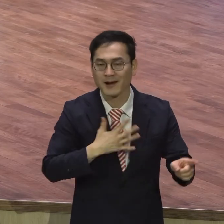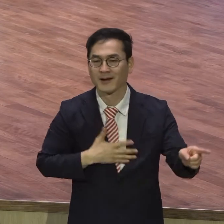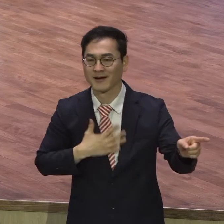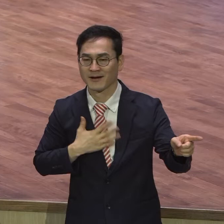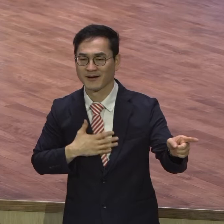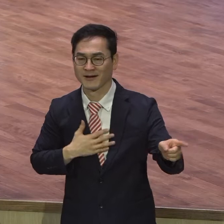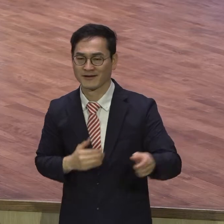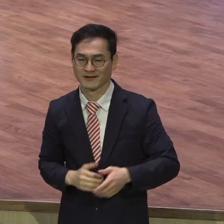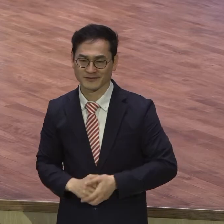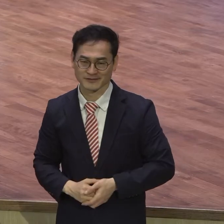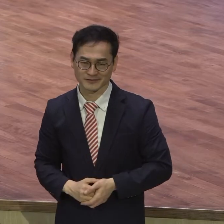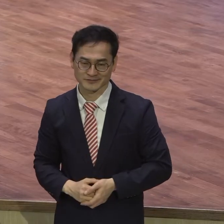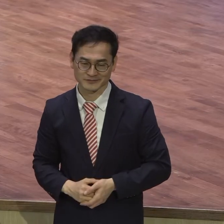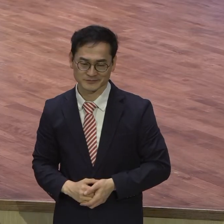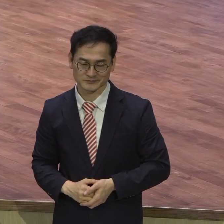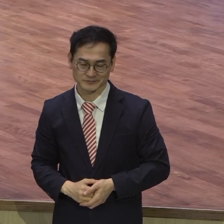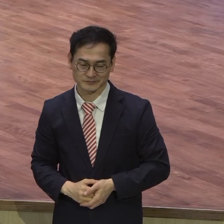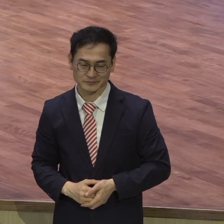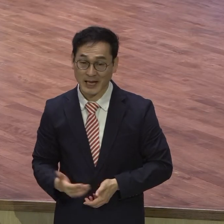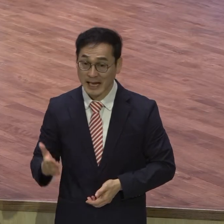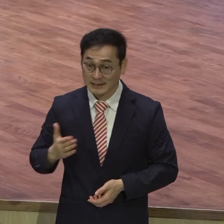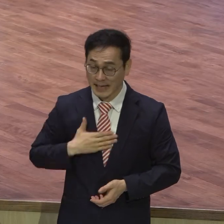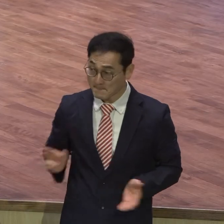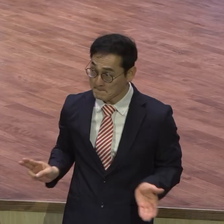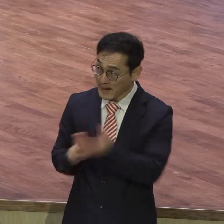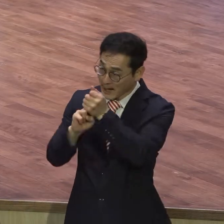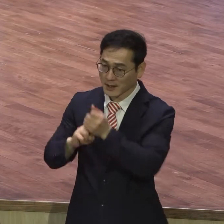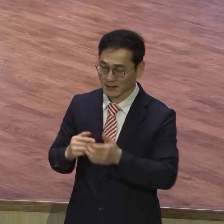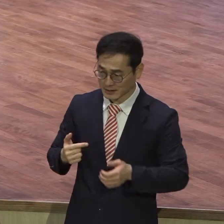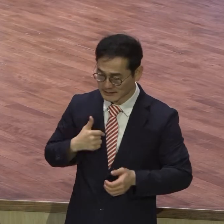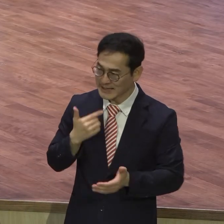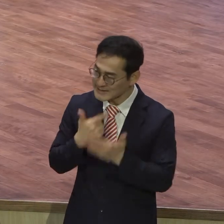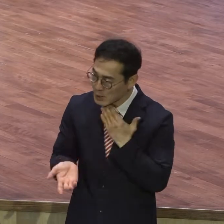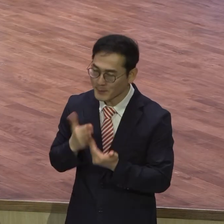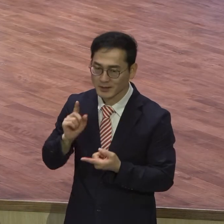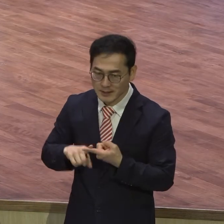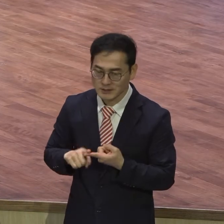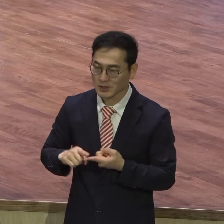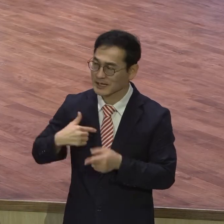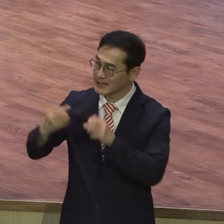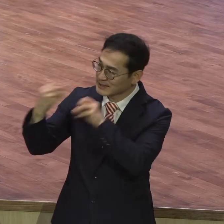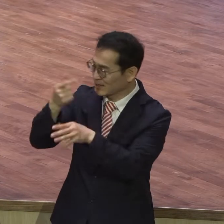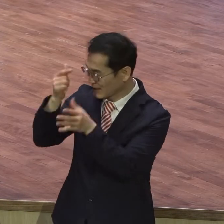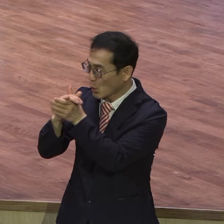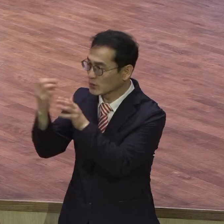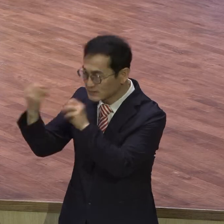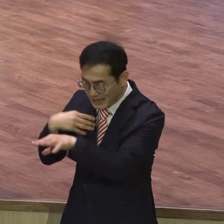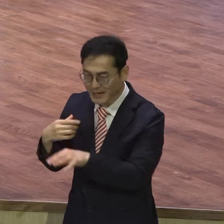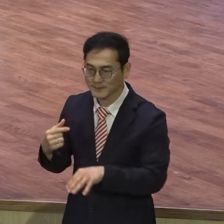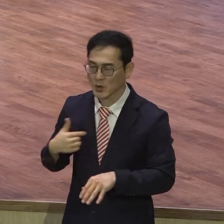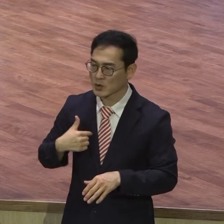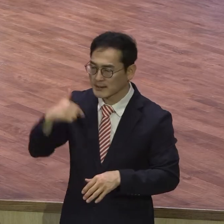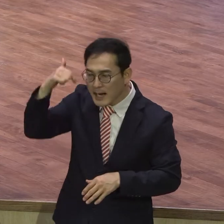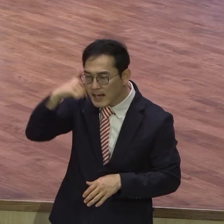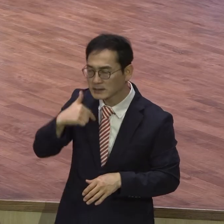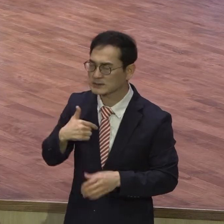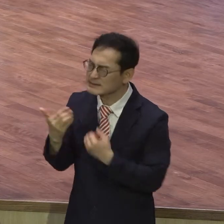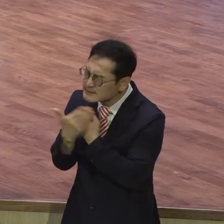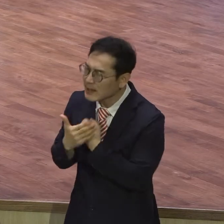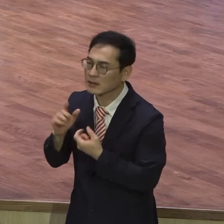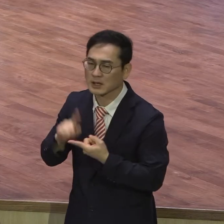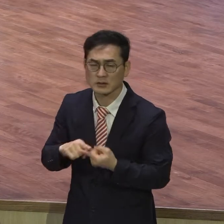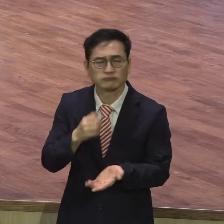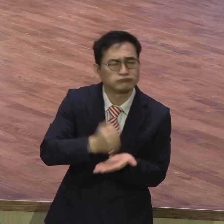자기에게 이런 일을 그대로 말하면 돼요 내가 응답받은 거 내가 체험한 거 내가 기도응답받은 거 내가 느꼈던 거 내가